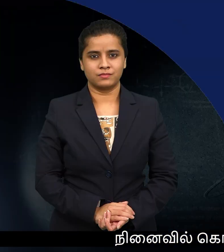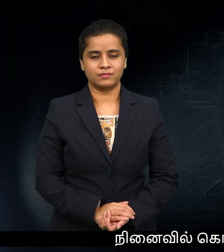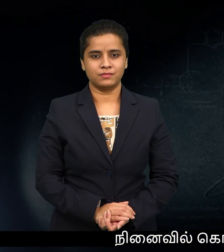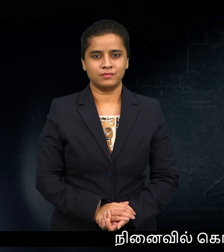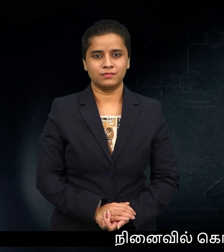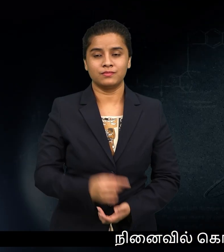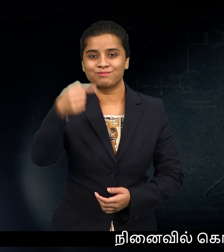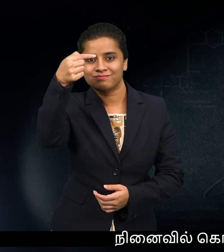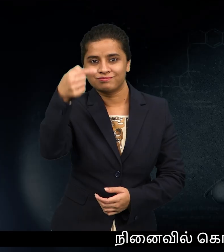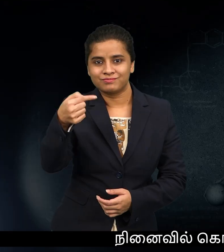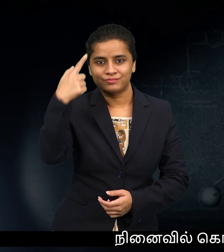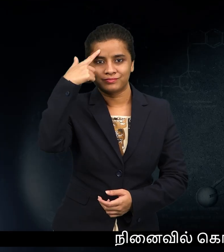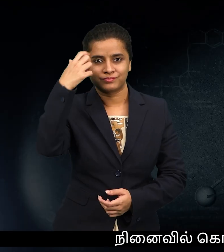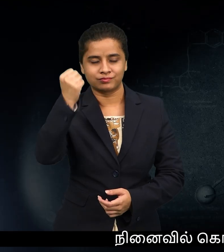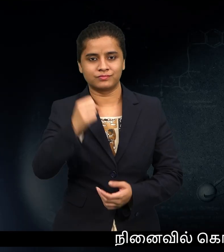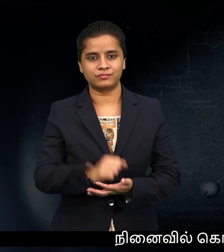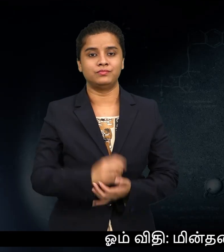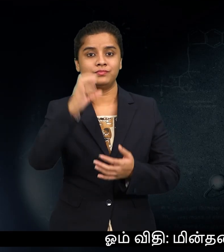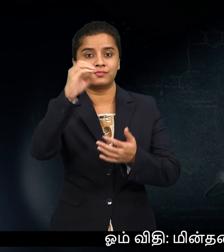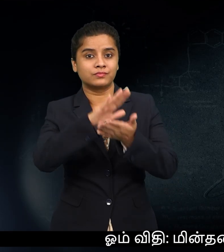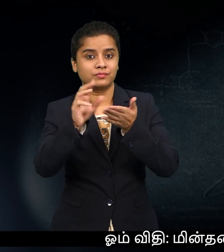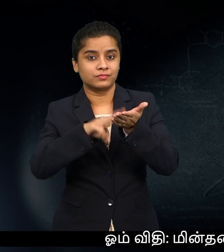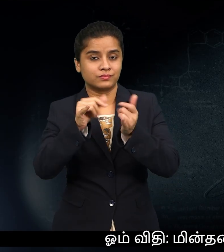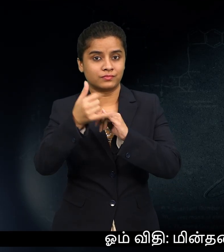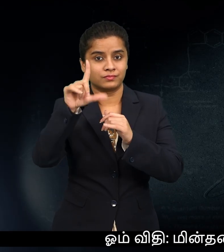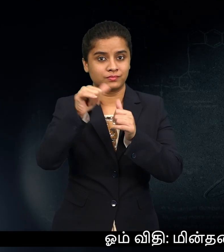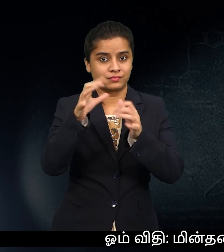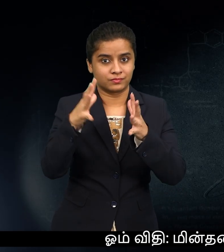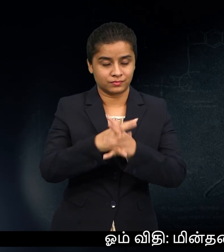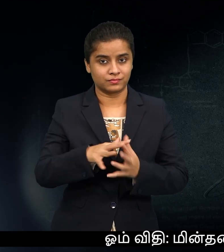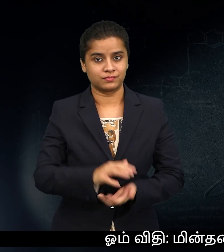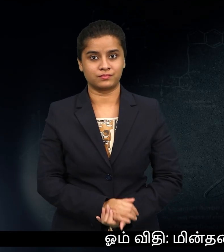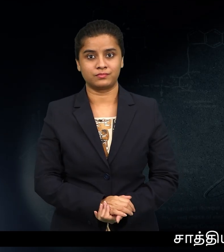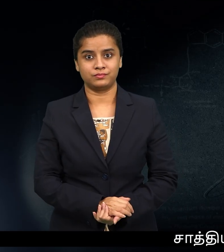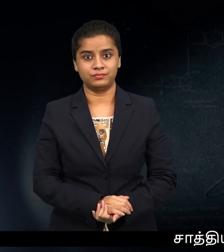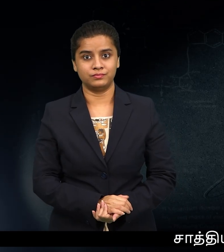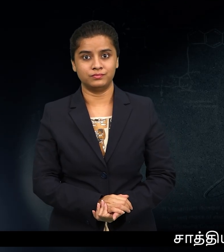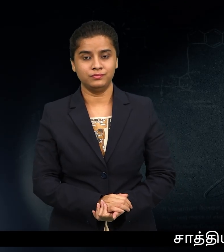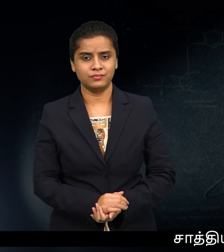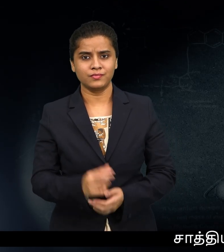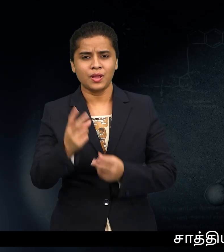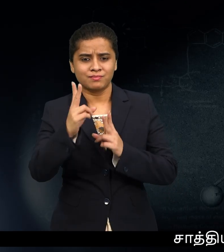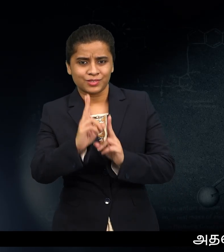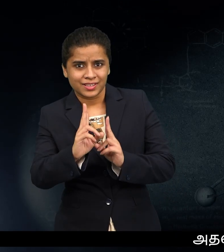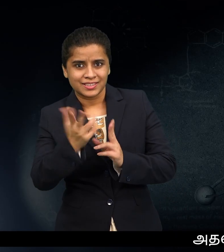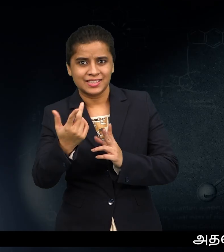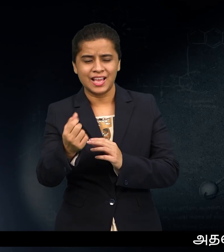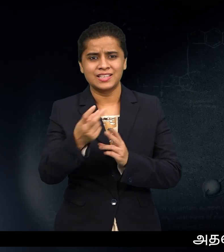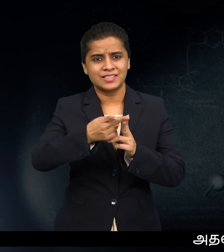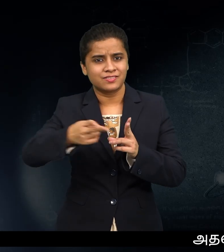நினைவில் வைத்துக் கொள்ளுங்கள், ஓம் விதி. மின்தடையின் முனையில் உள்ள மின்னழுத்த வேறுபாடு அதன் வெப்பநிலை